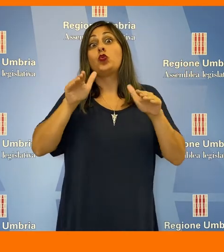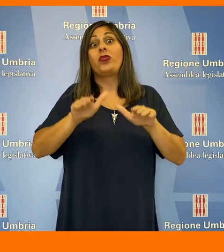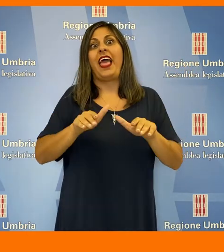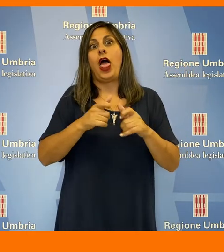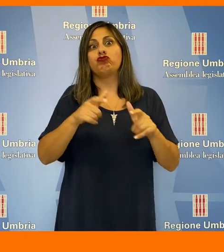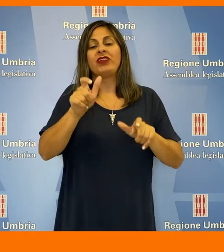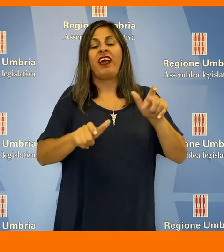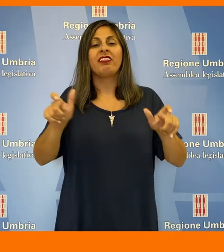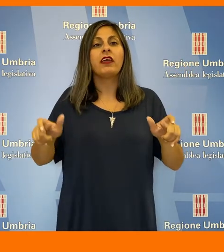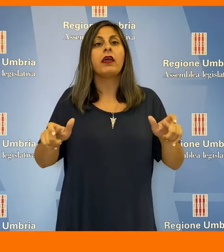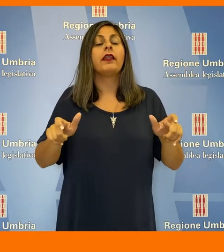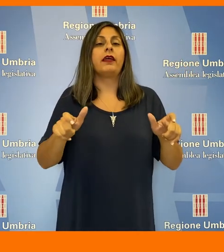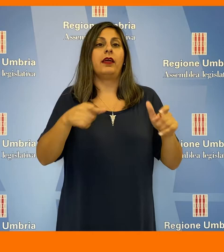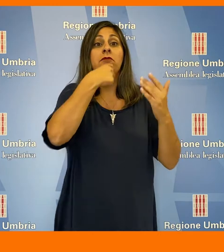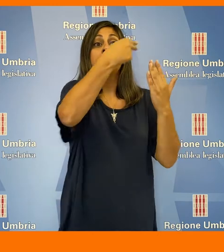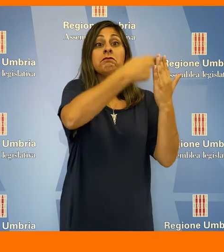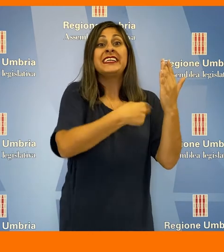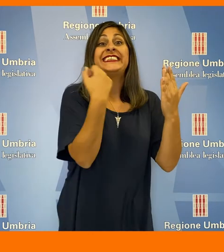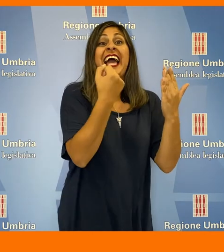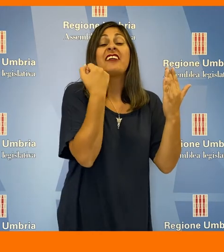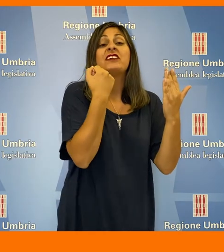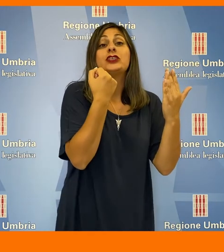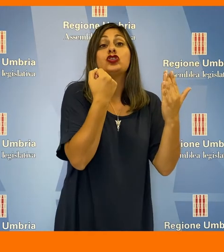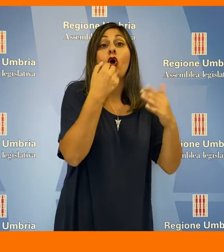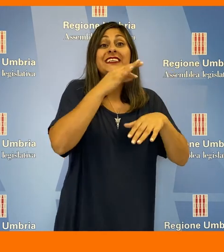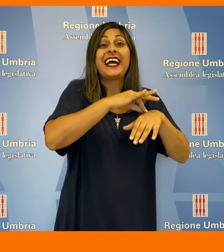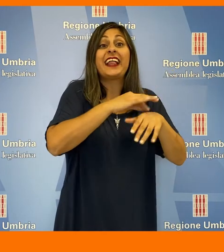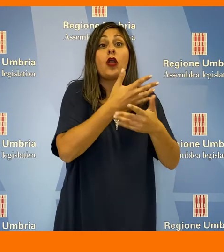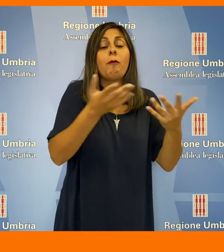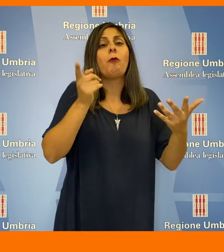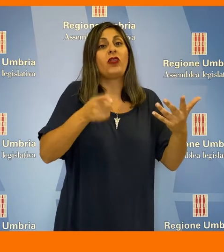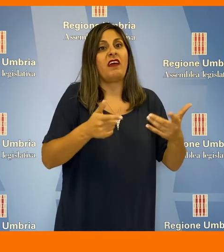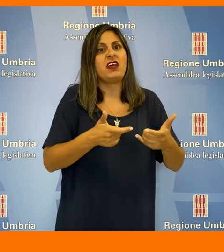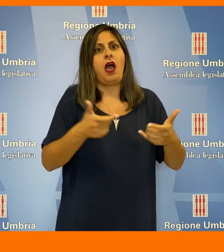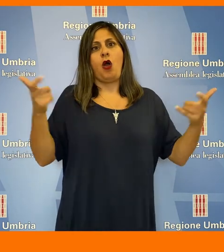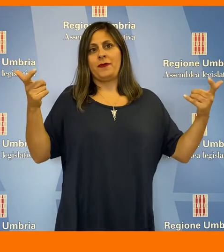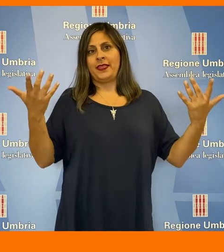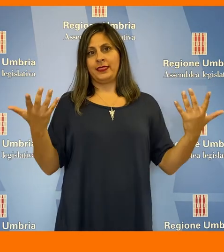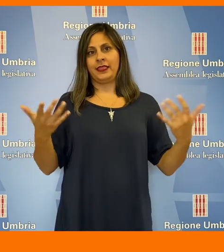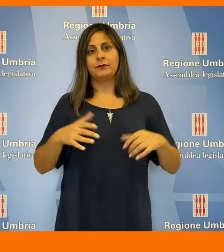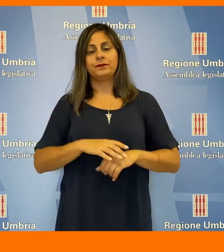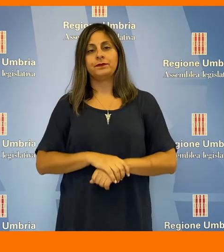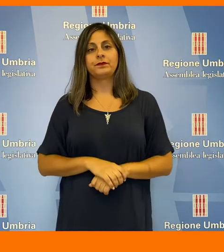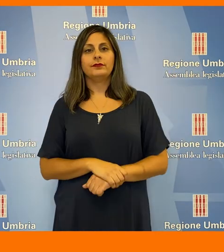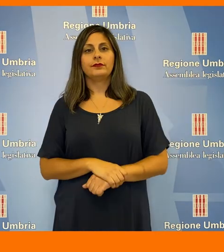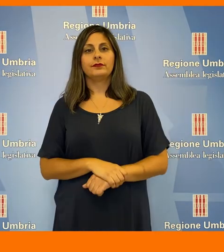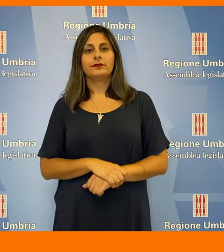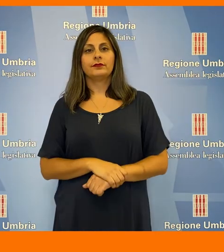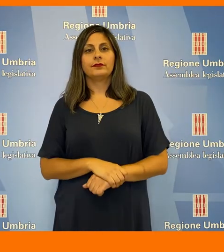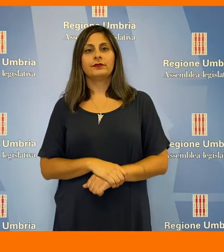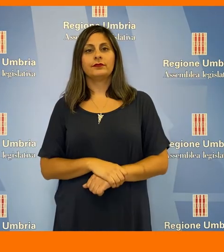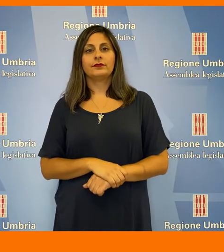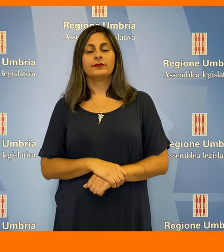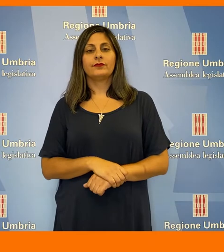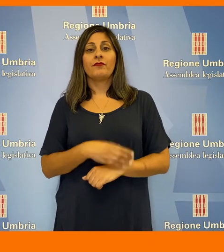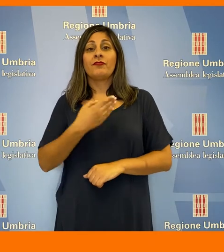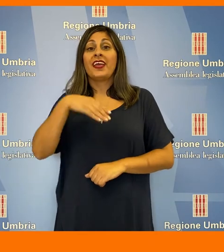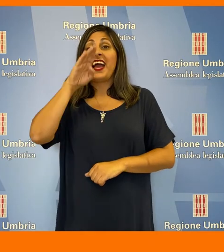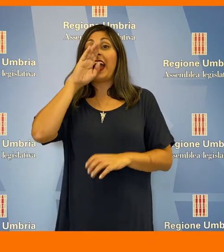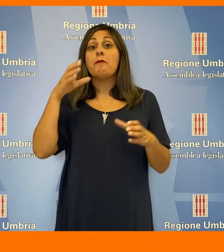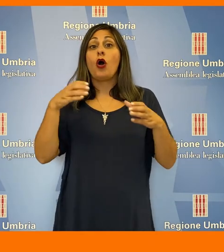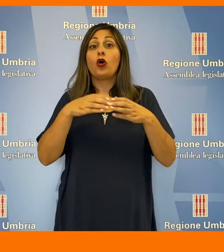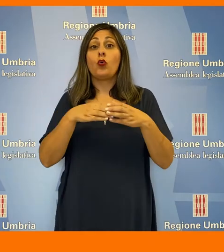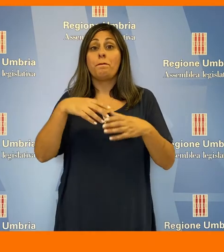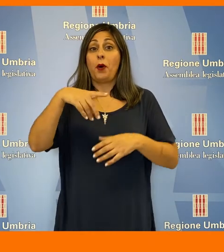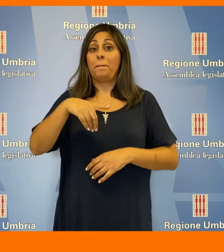necessario, a tutela dei cittadini, aumentare la capacità del servizio sanitario pubblico. Il